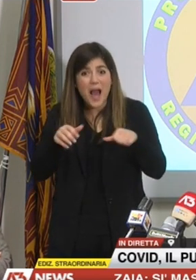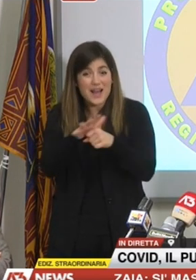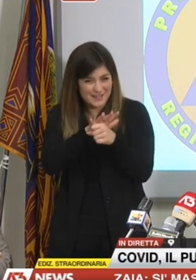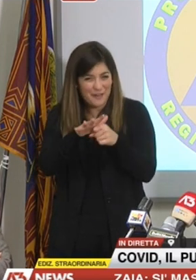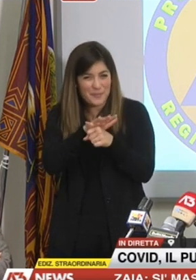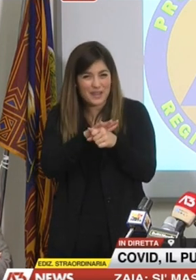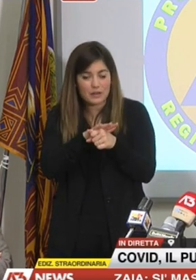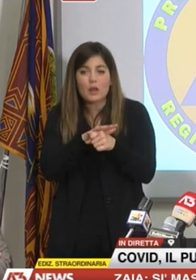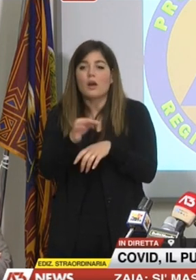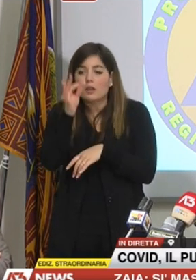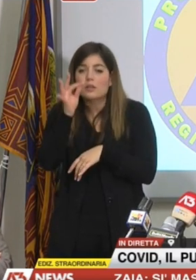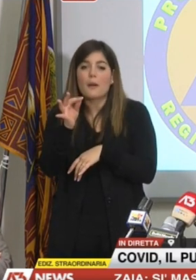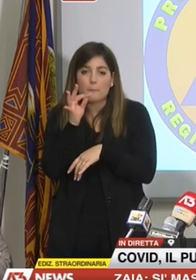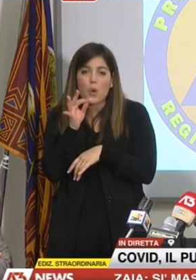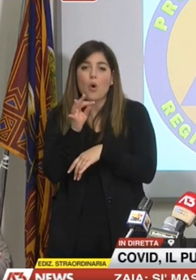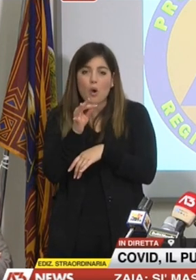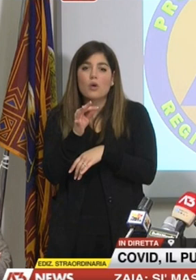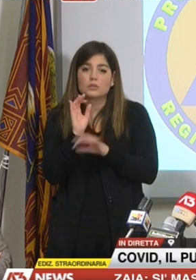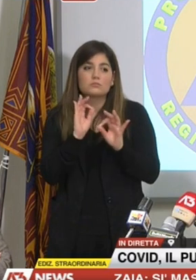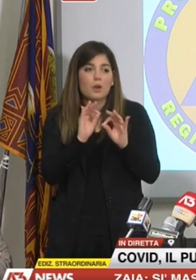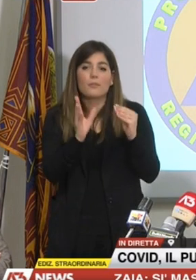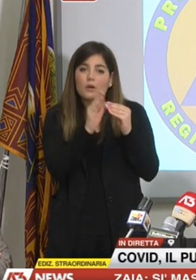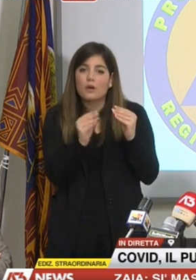giornalmente 2.319.